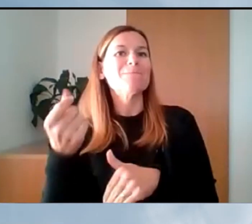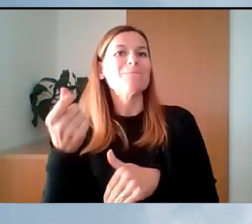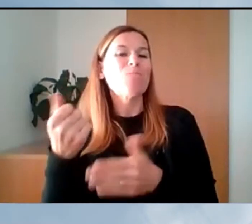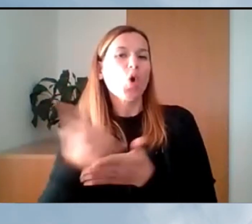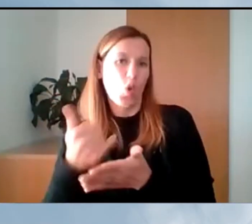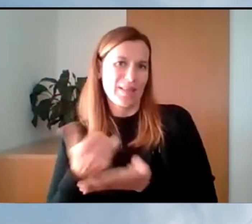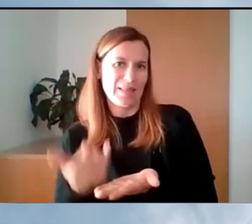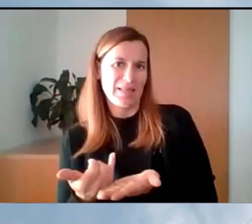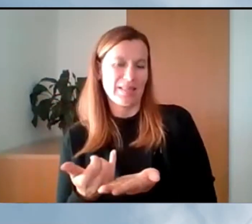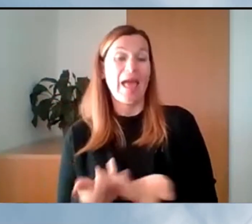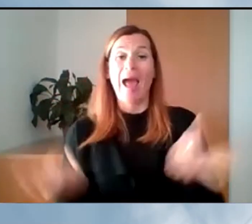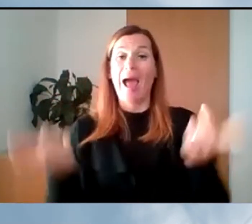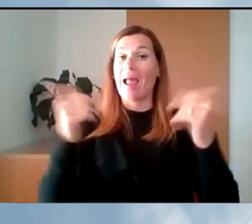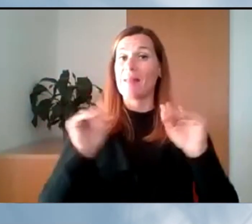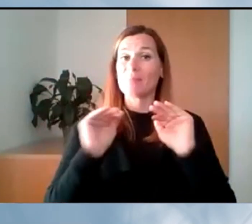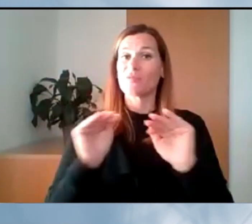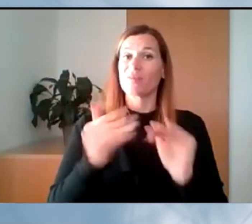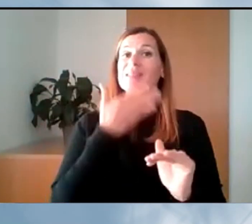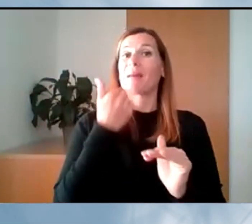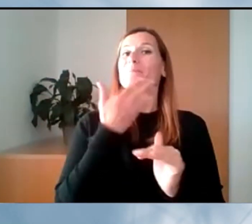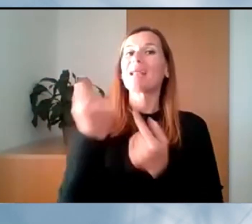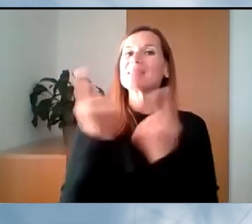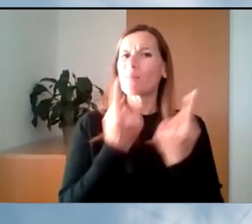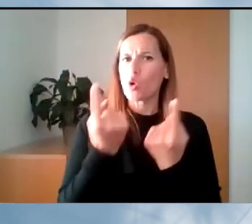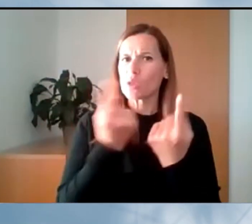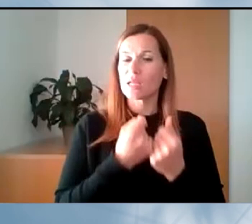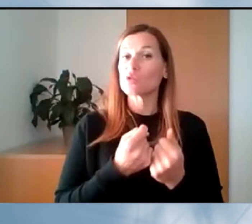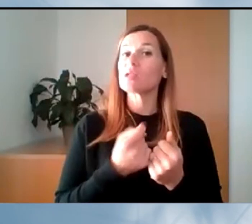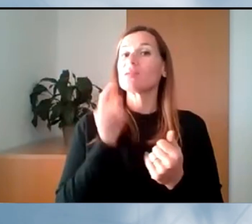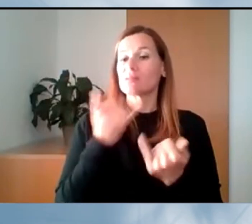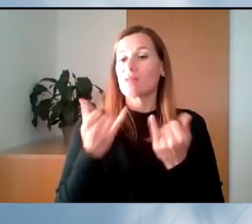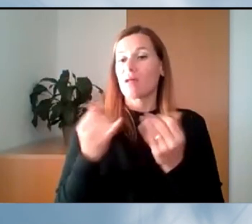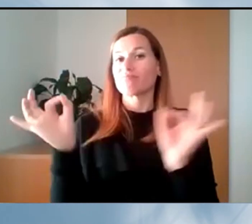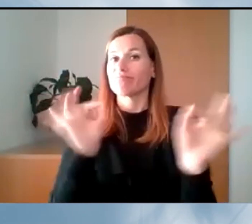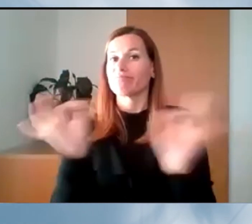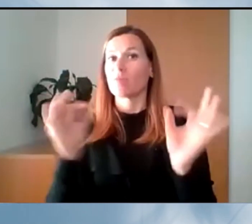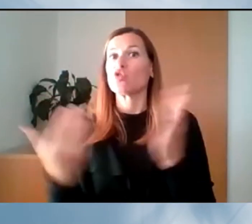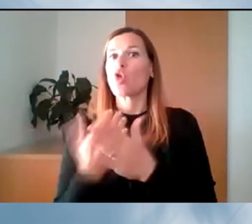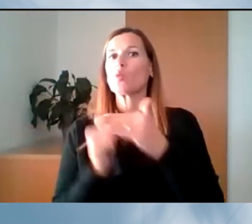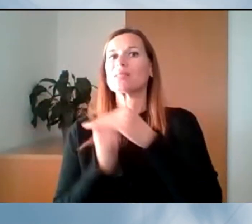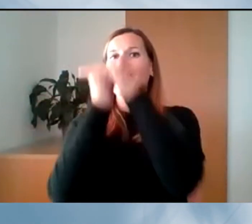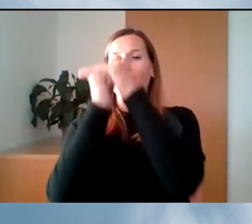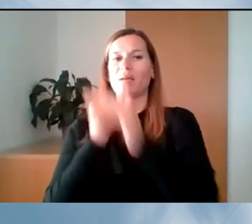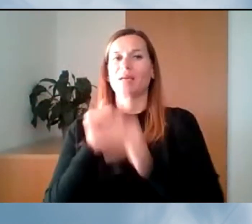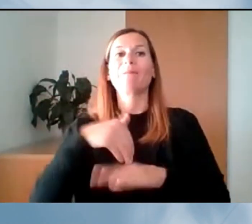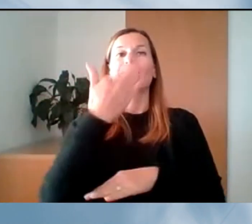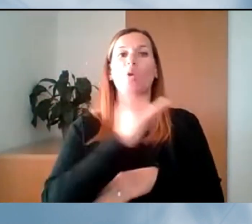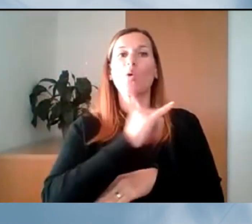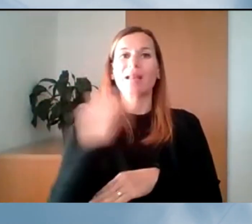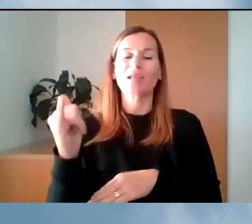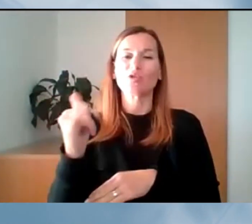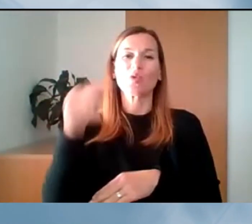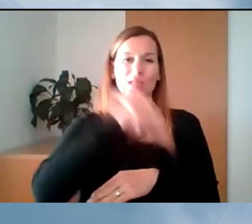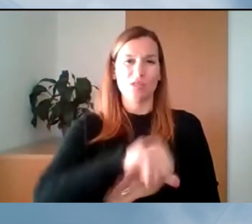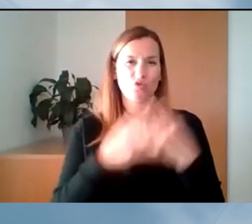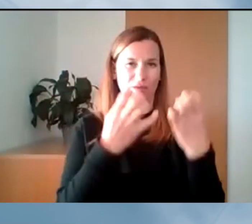pokojnine ali pa recimo zavarovanje za brezposelnost. Tako je danes nov steber, po letu 90